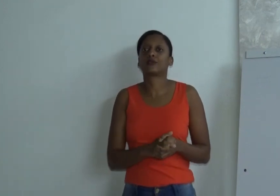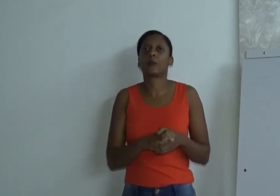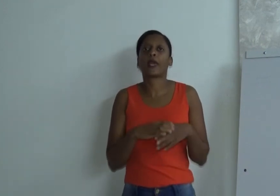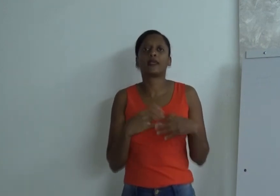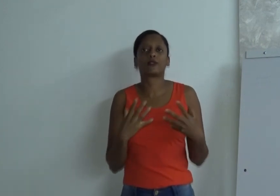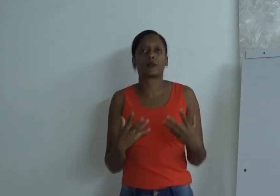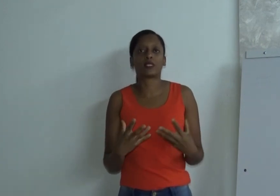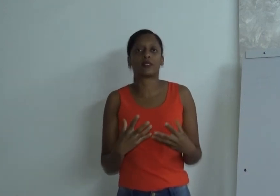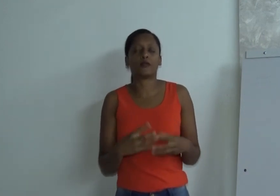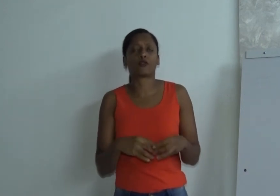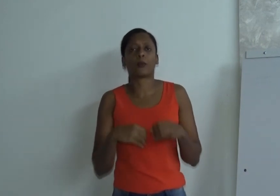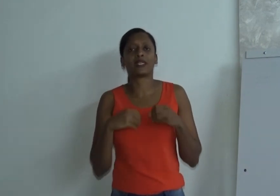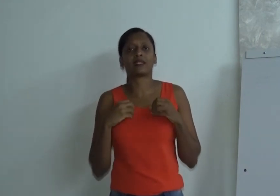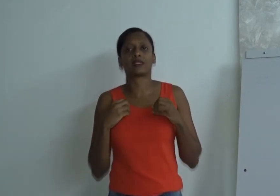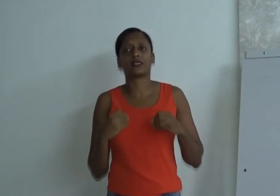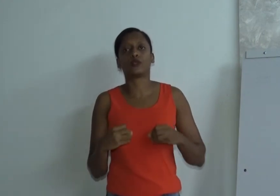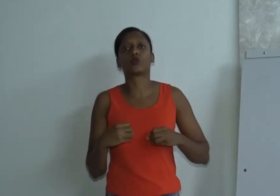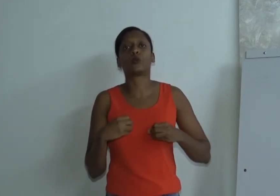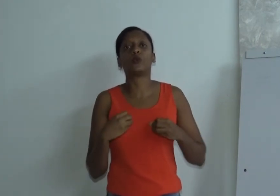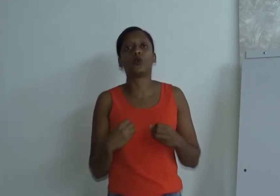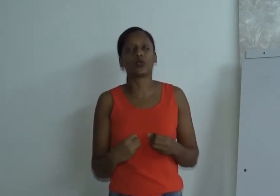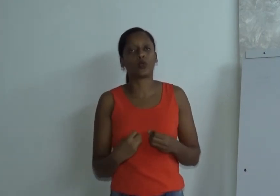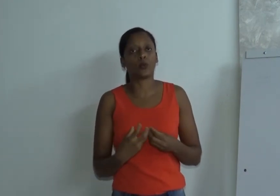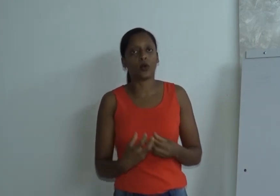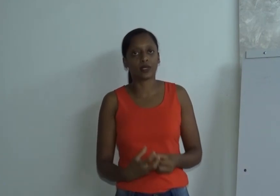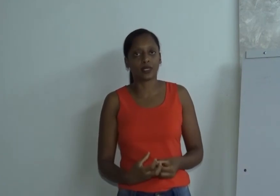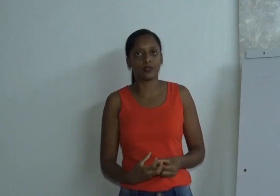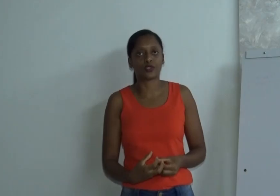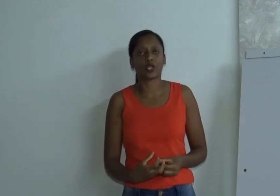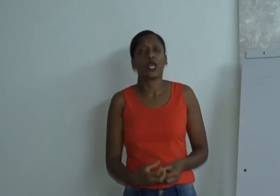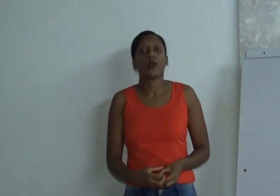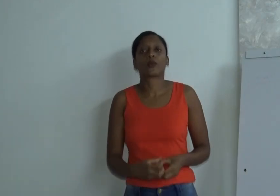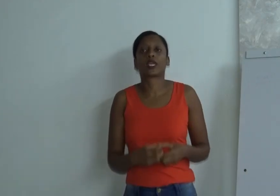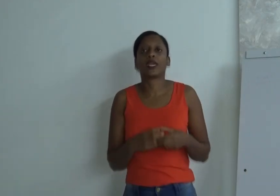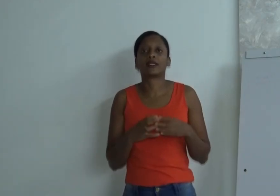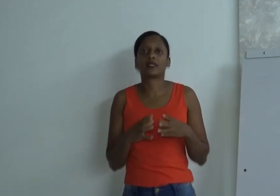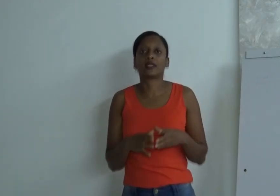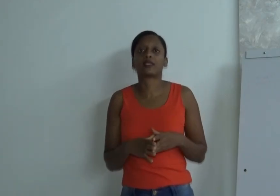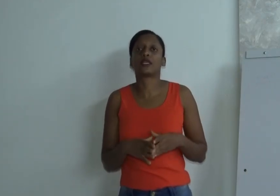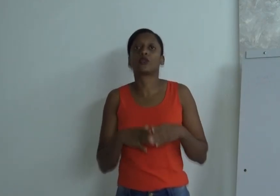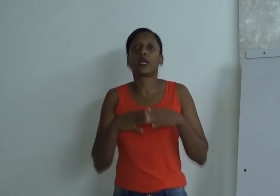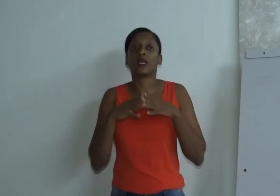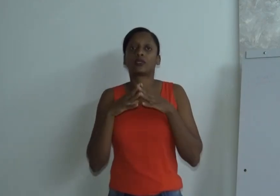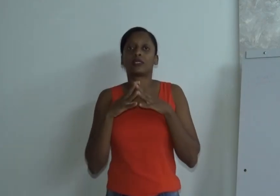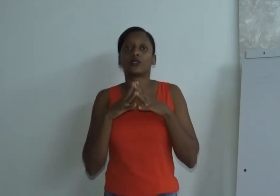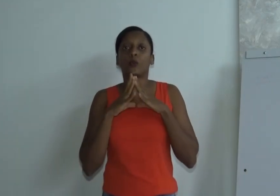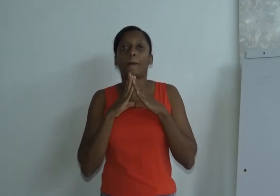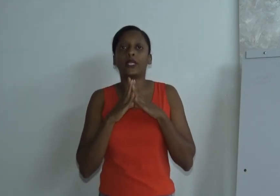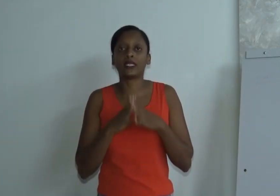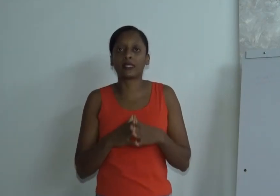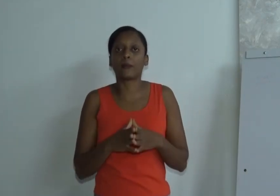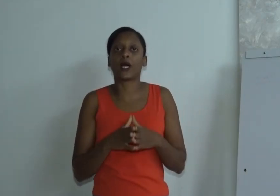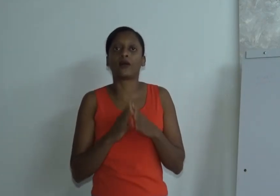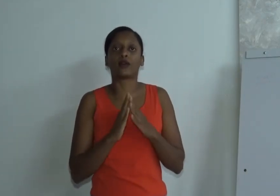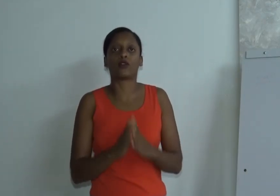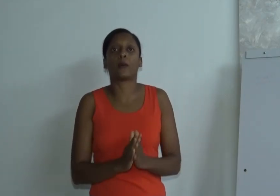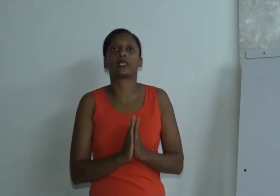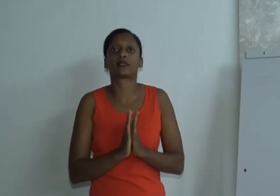tecido bem específico, mas tecido muito importante, porque esse tecido ele é o tecido principal da formação